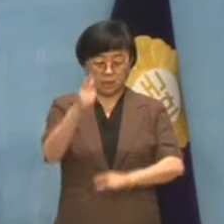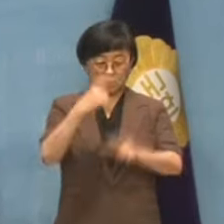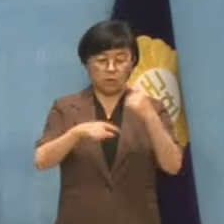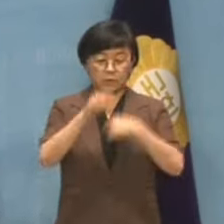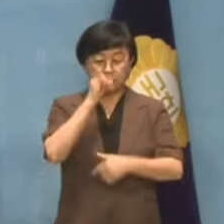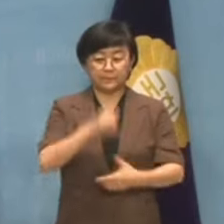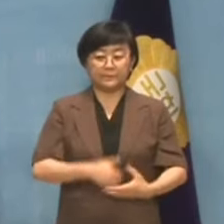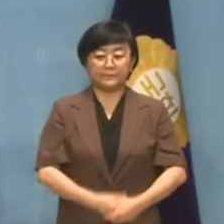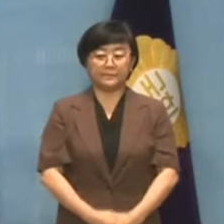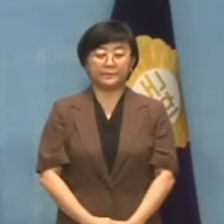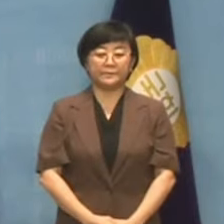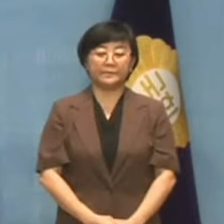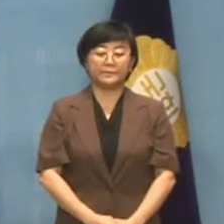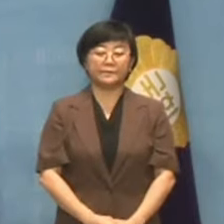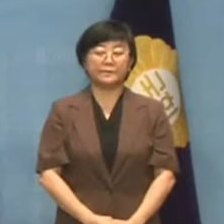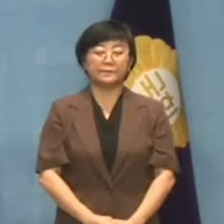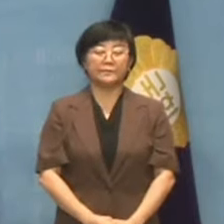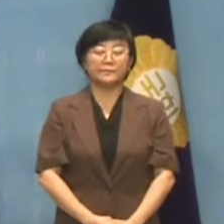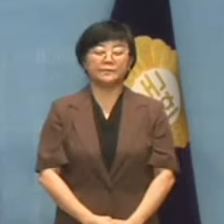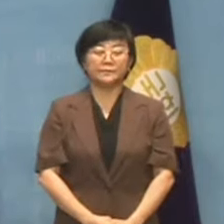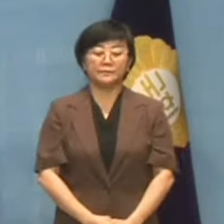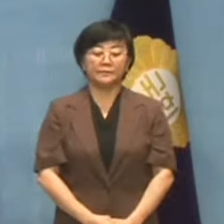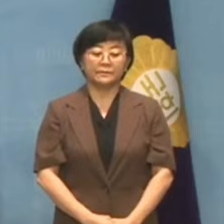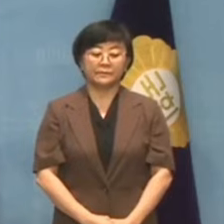더 브리핑 드리겠습니다.